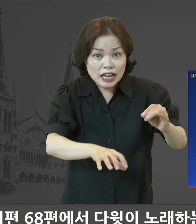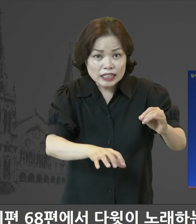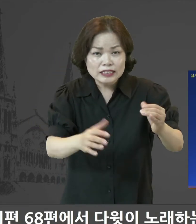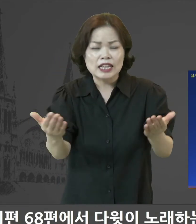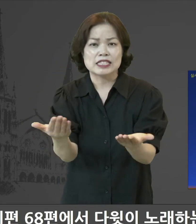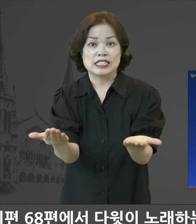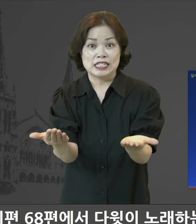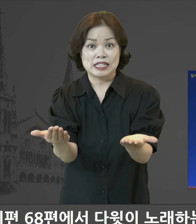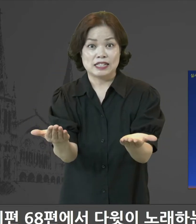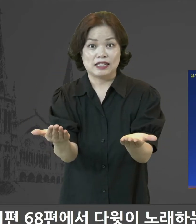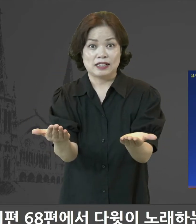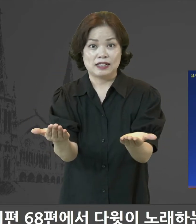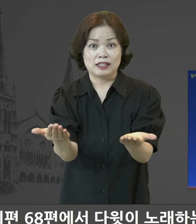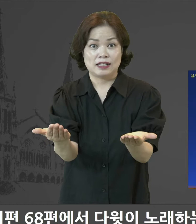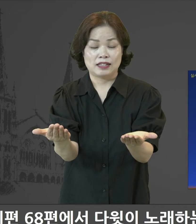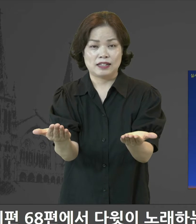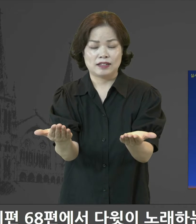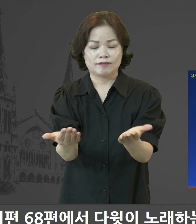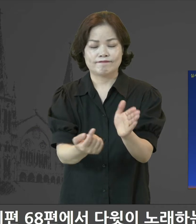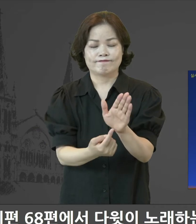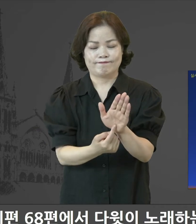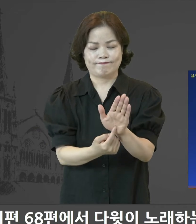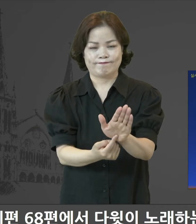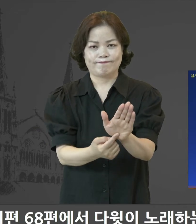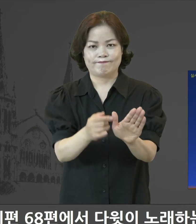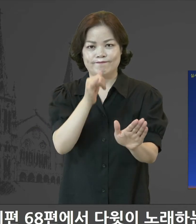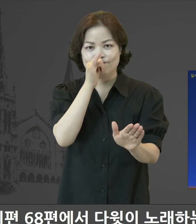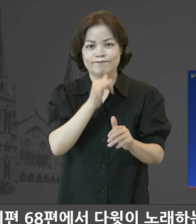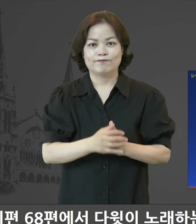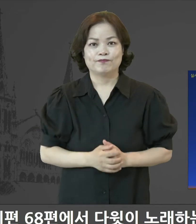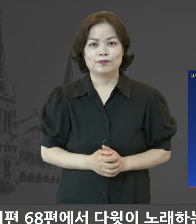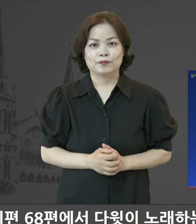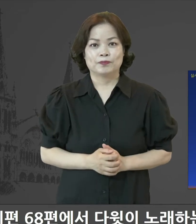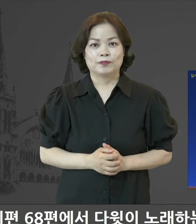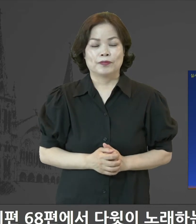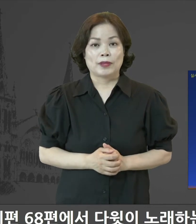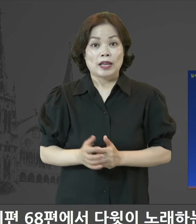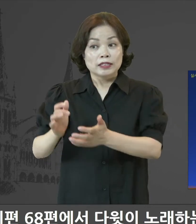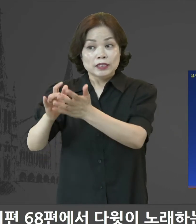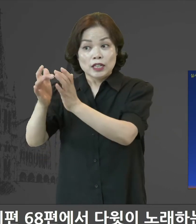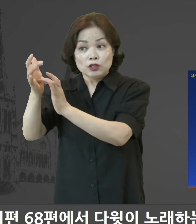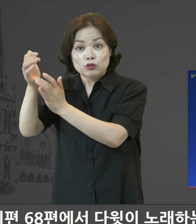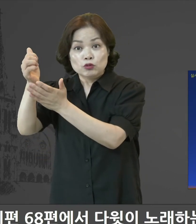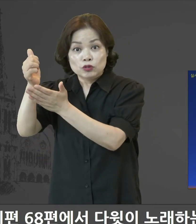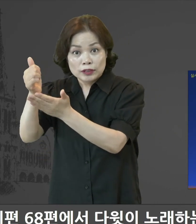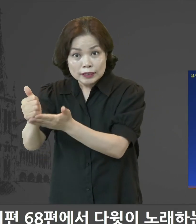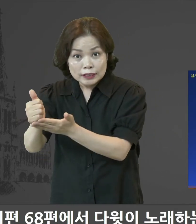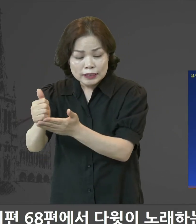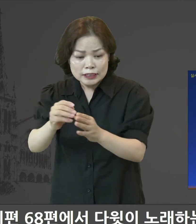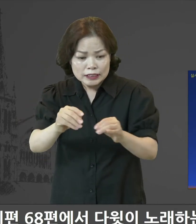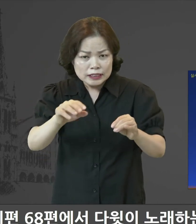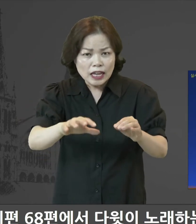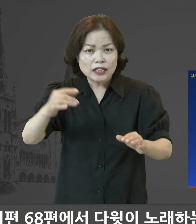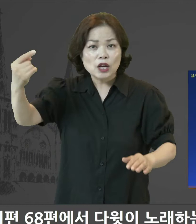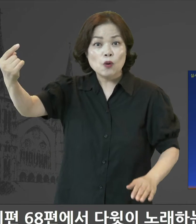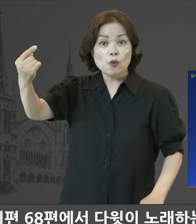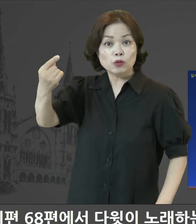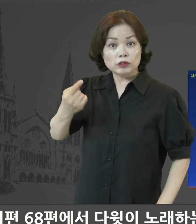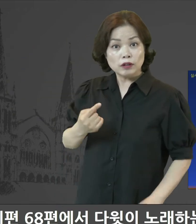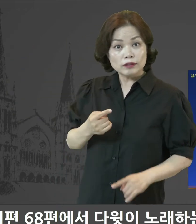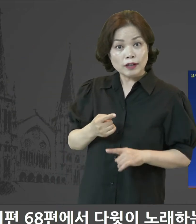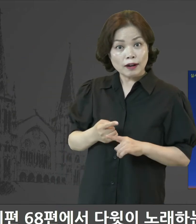그 일을 예표하고 있다는 겁니다. 그래서 예수님께서 이 땅에 내려오셨다가